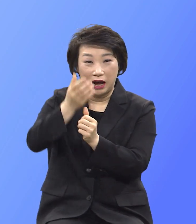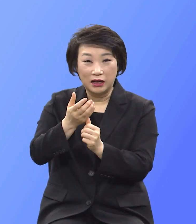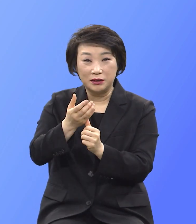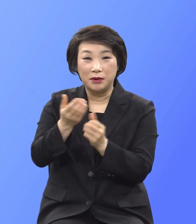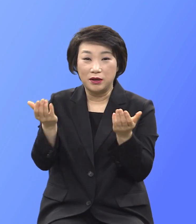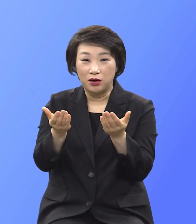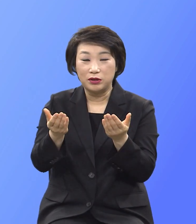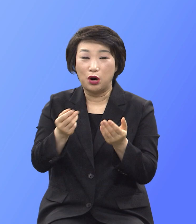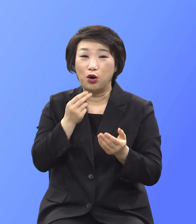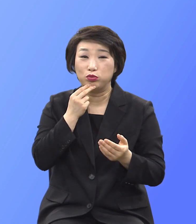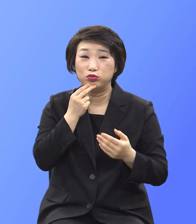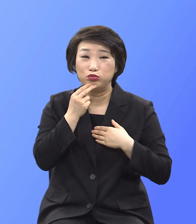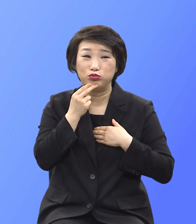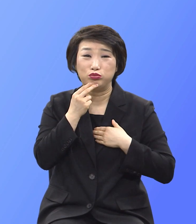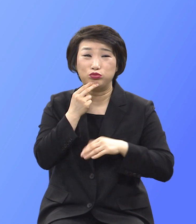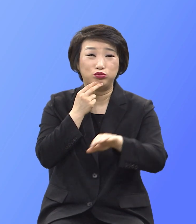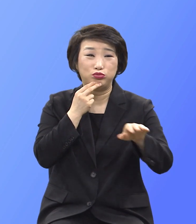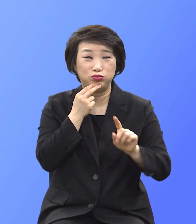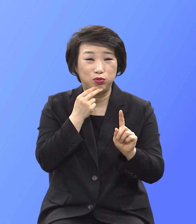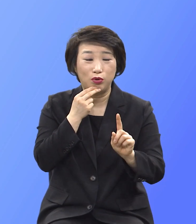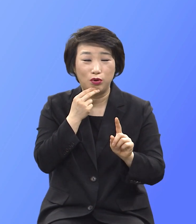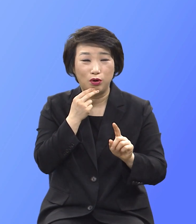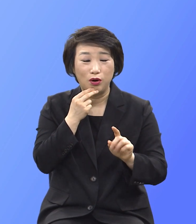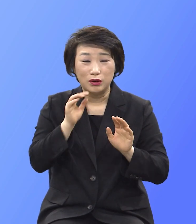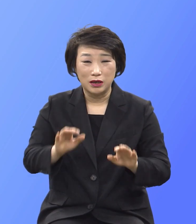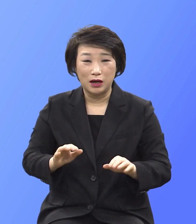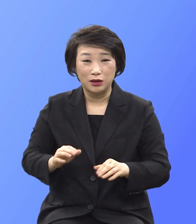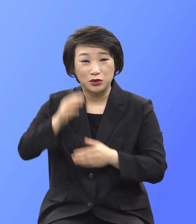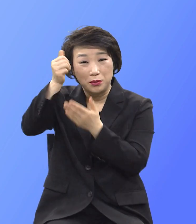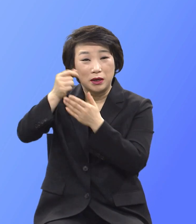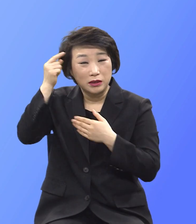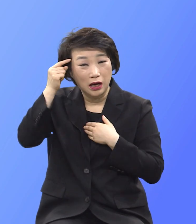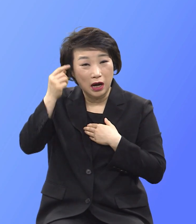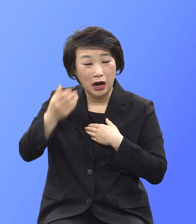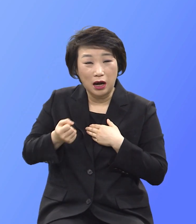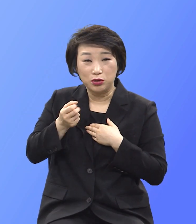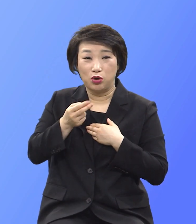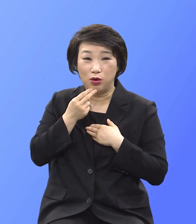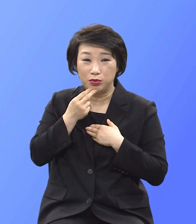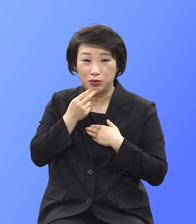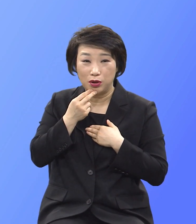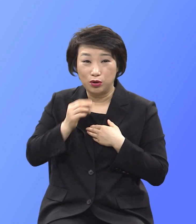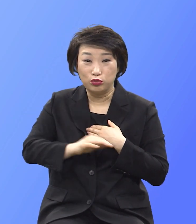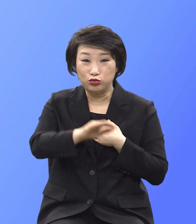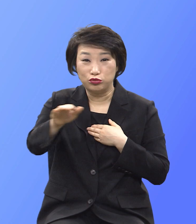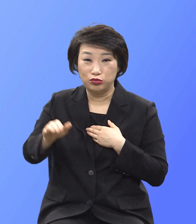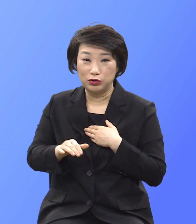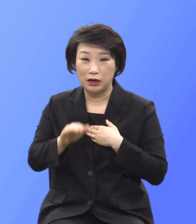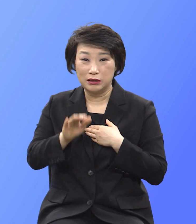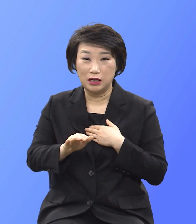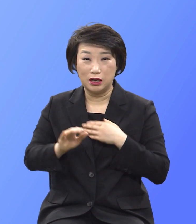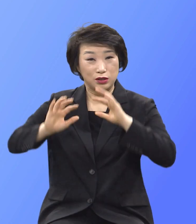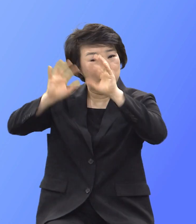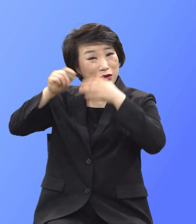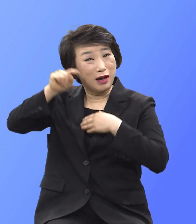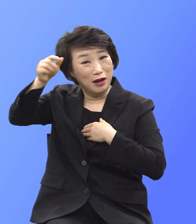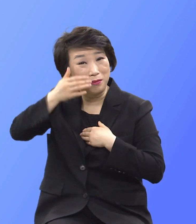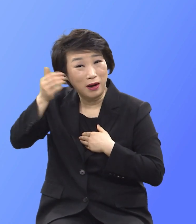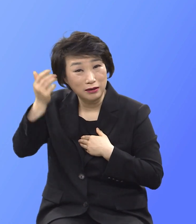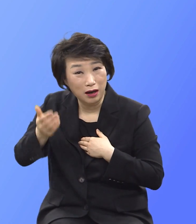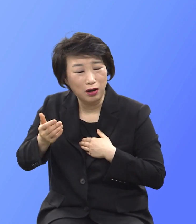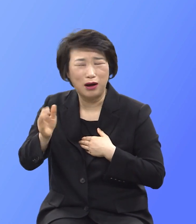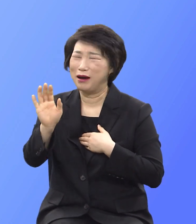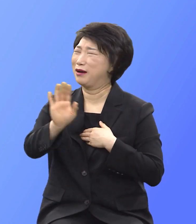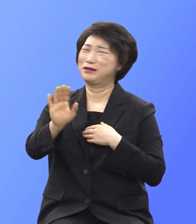강림의 역사가 없다면, 성령의 생각이 없이 우리가 천국 갈 수